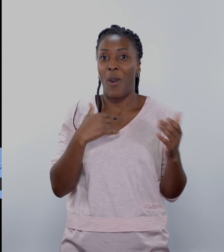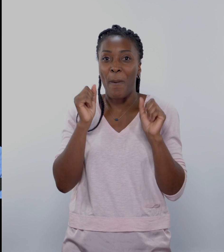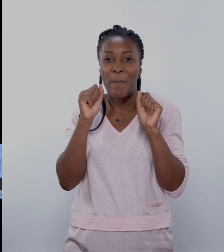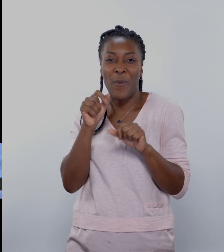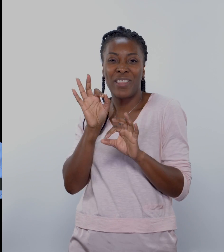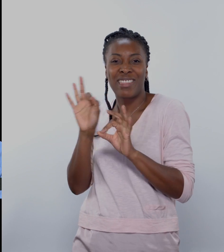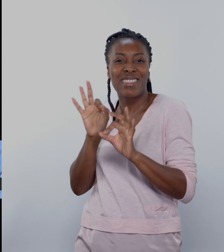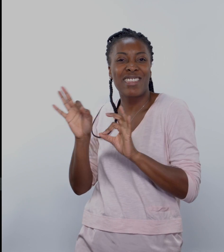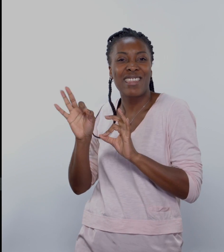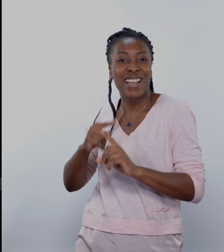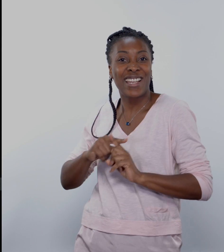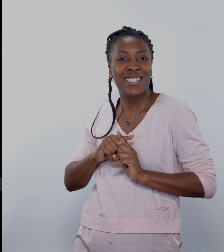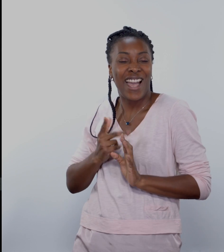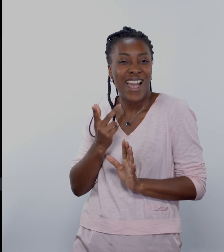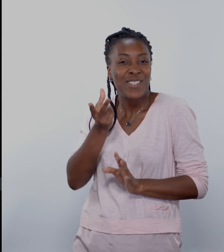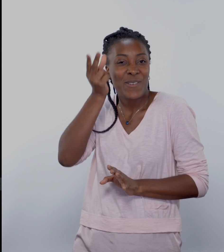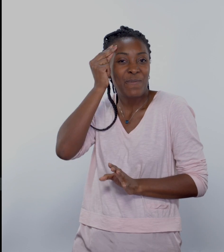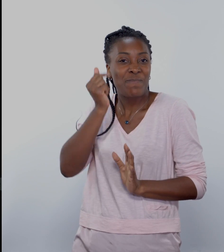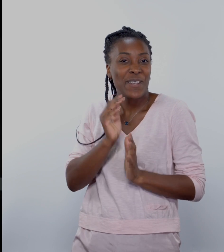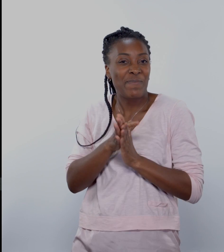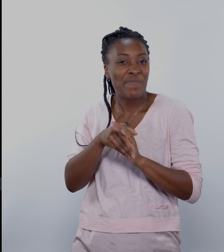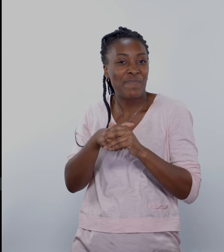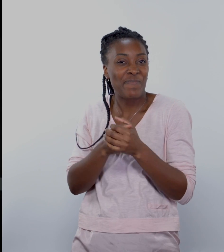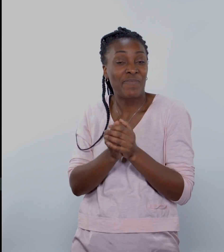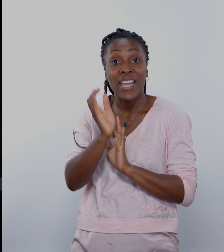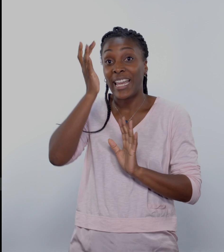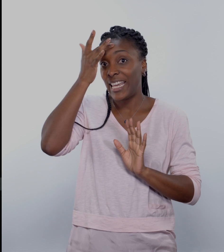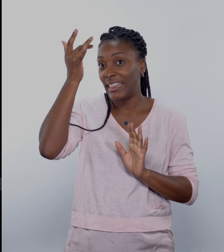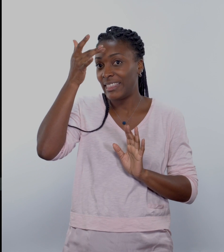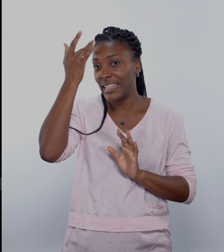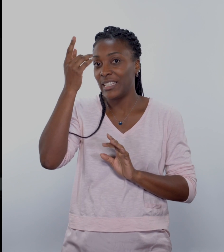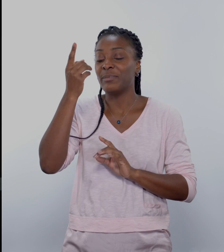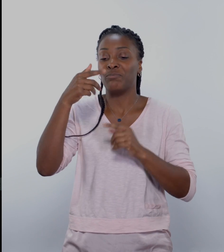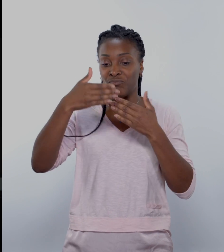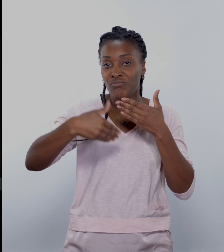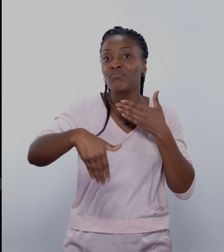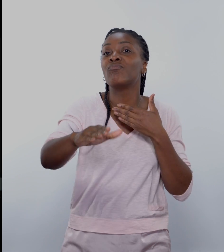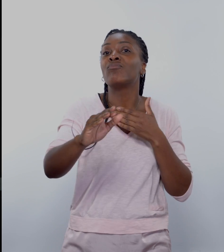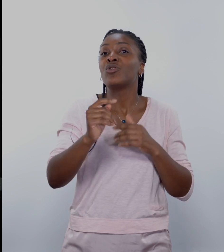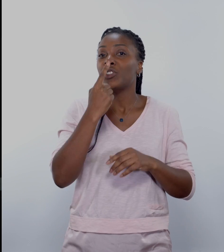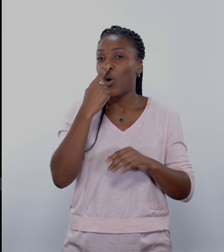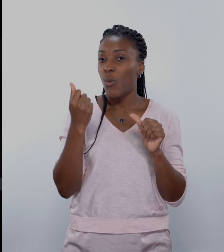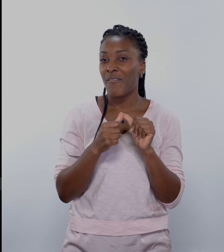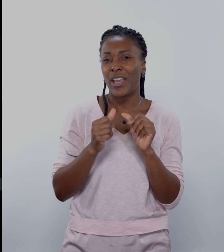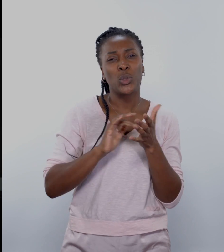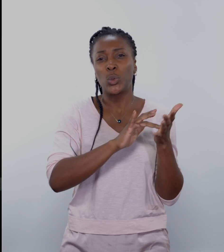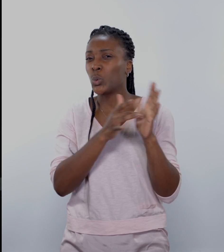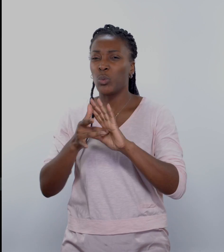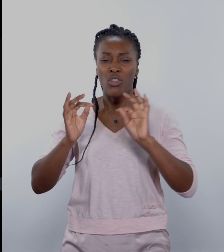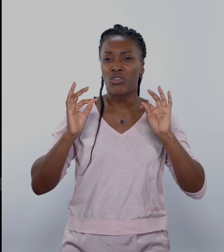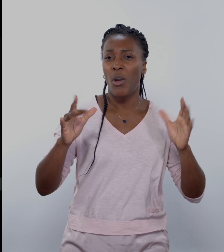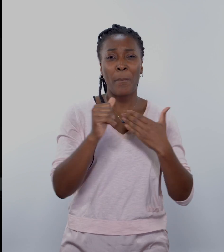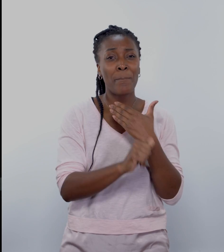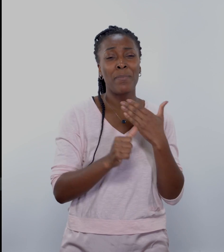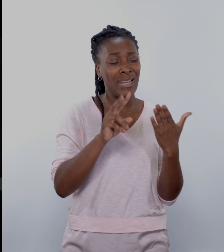moyen de les titiller. Alors je me suis dit que durant l'été qui suivait mon année universitaire en philo, j'allais prendre la